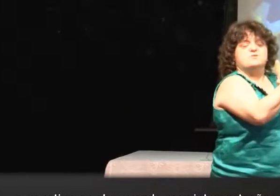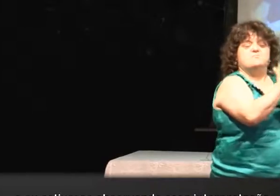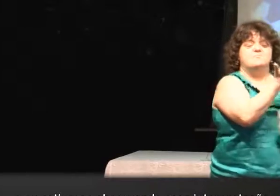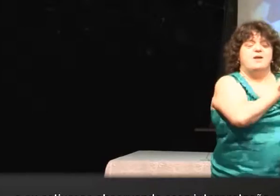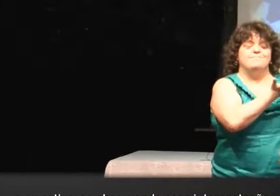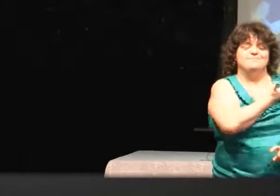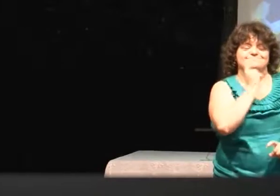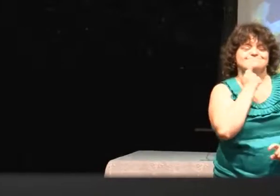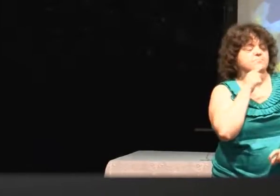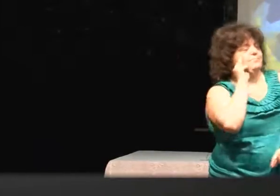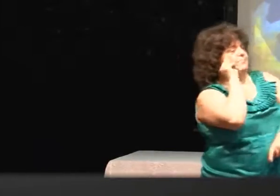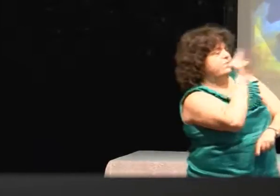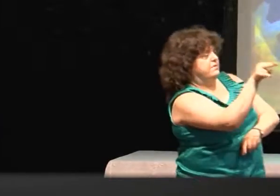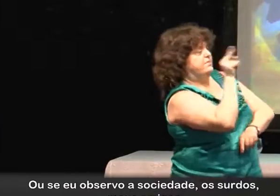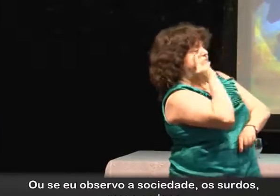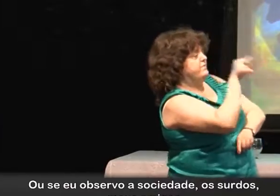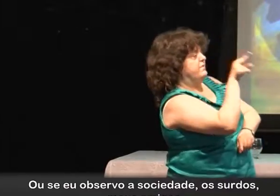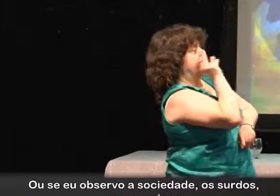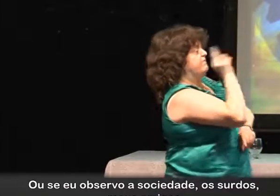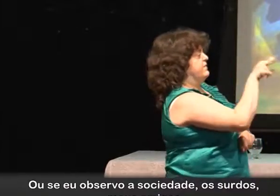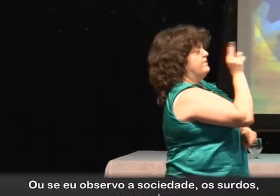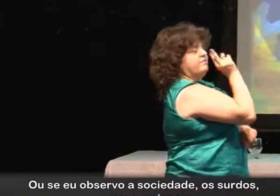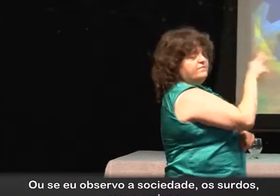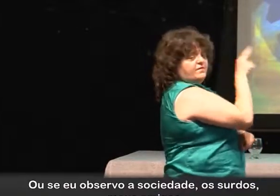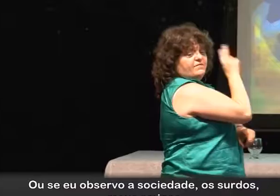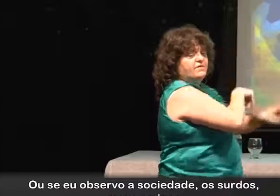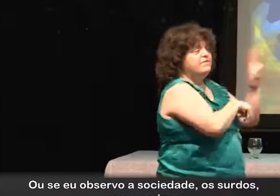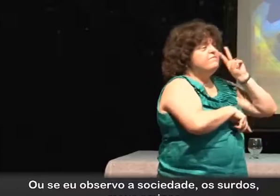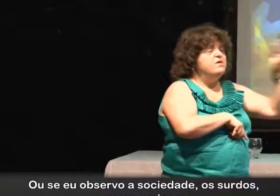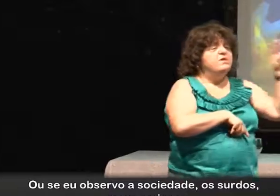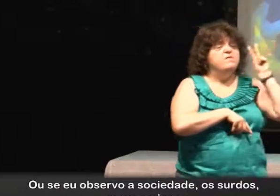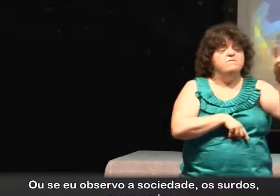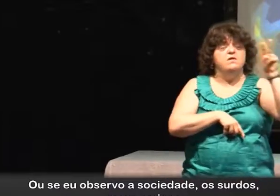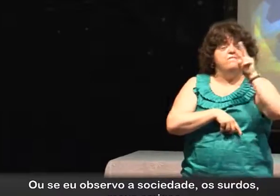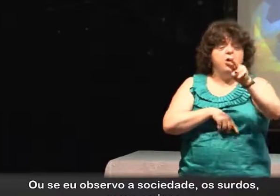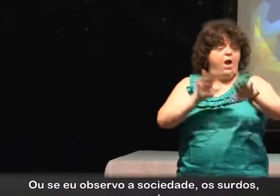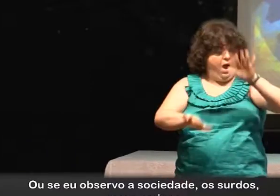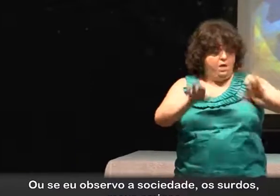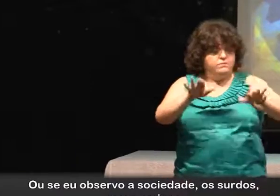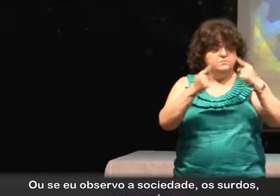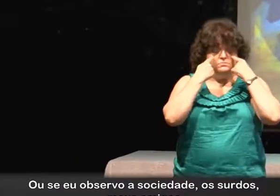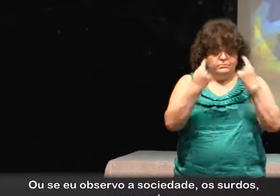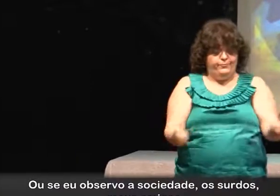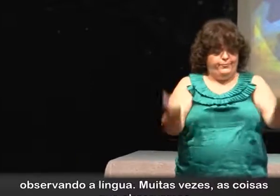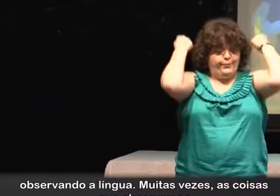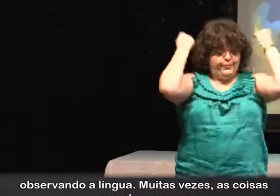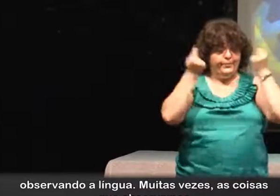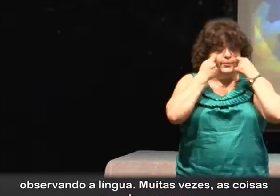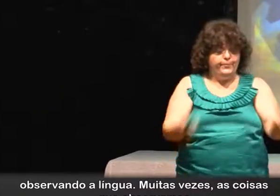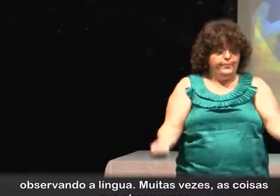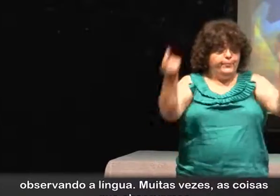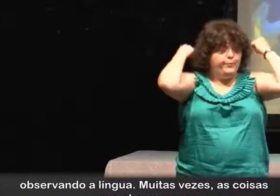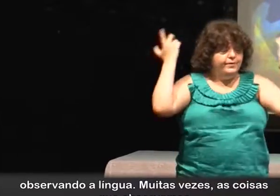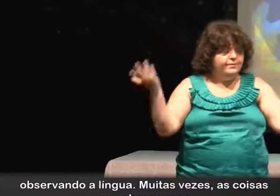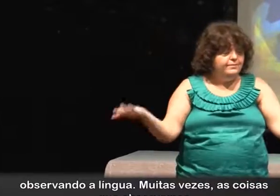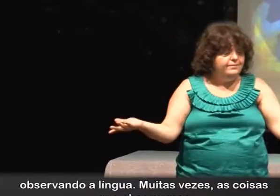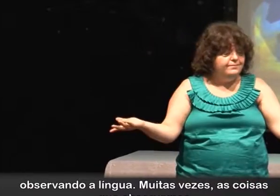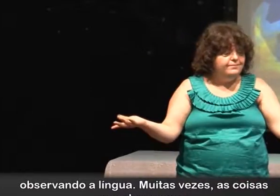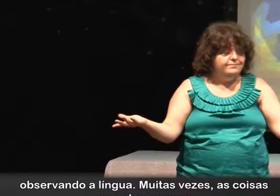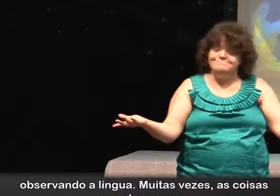interpretação. Ou se eu observo a sociedade, surdos, amigos meus, observando a língua. Muitas vezes as coisas